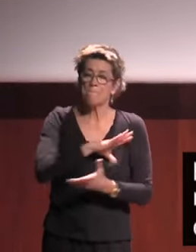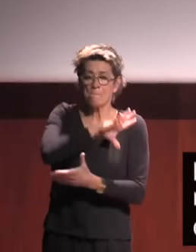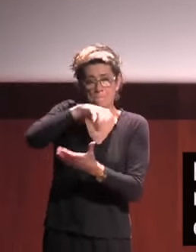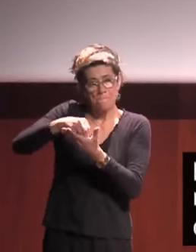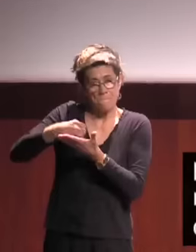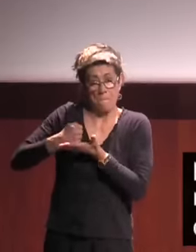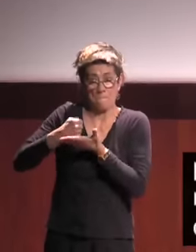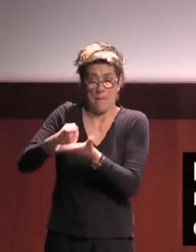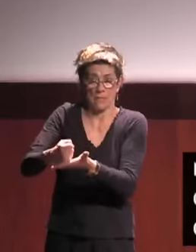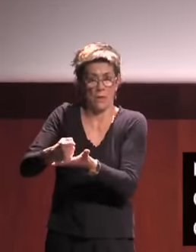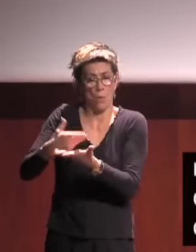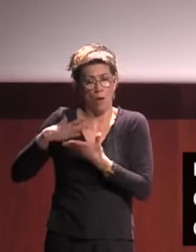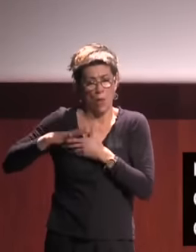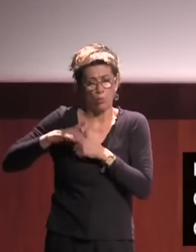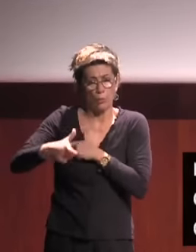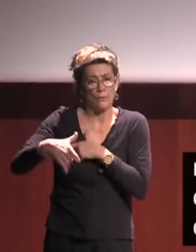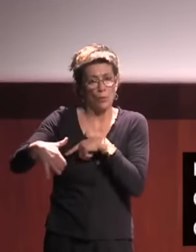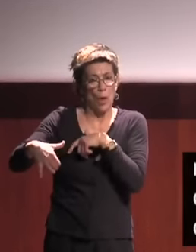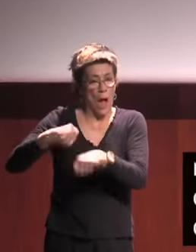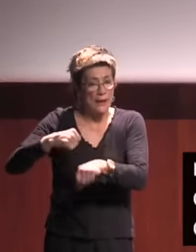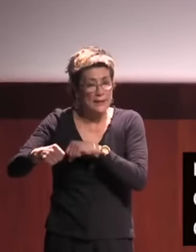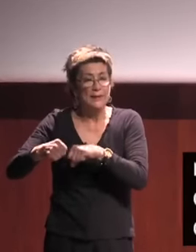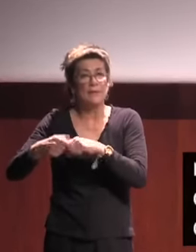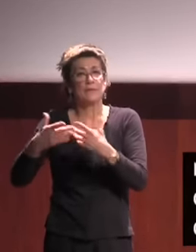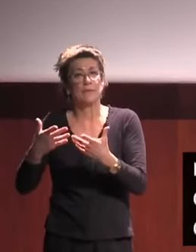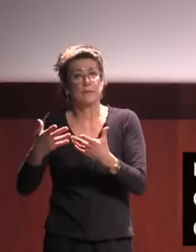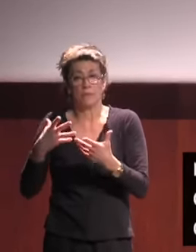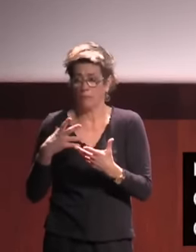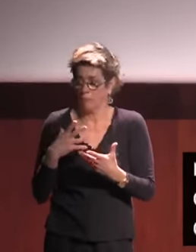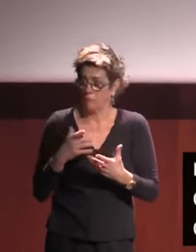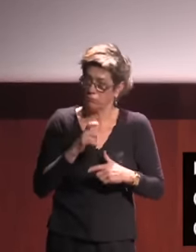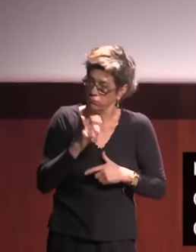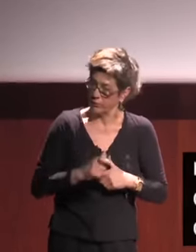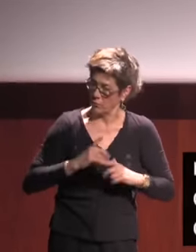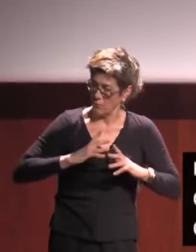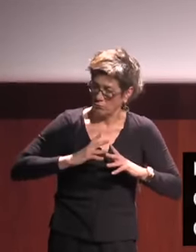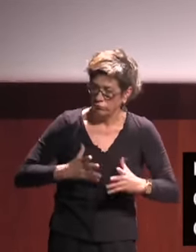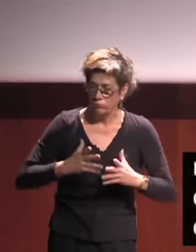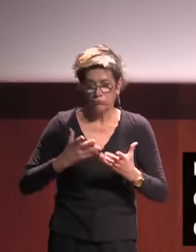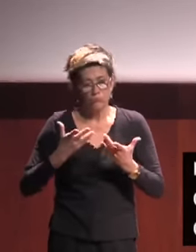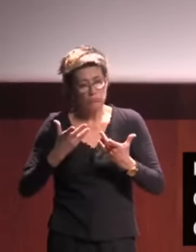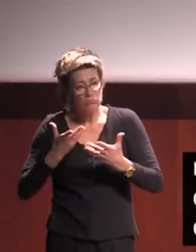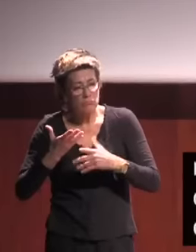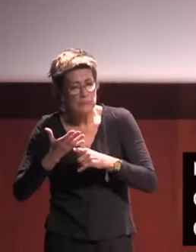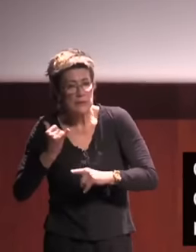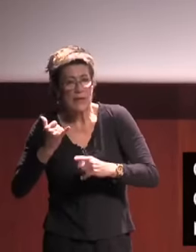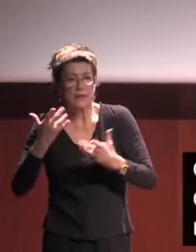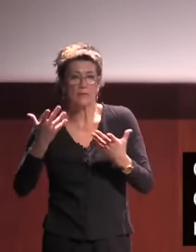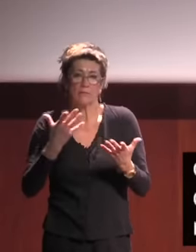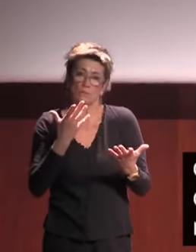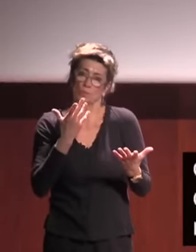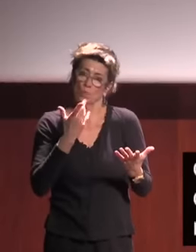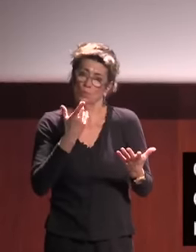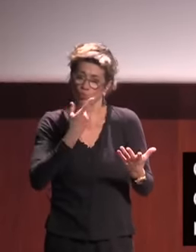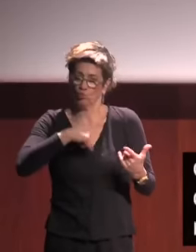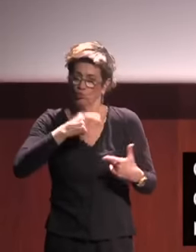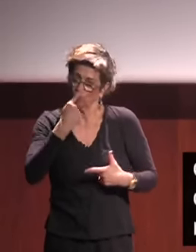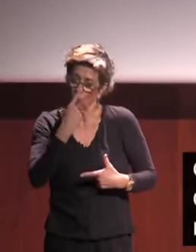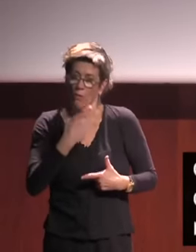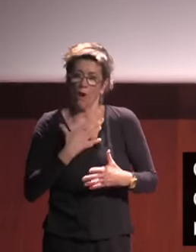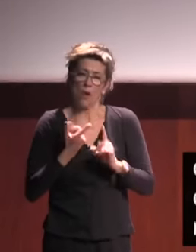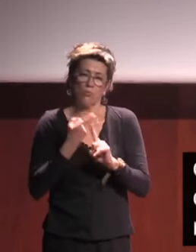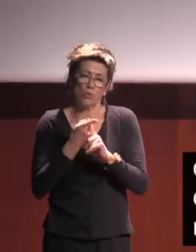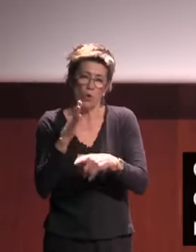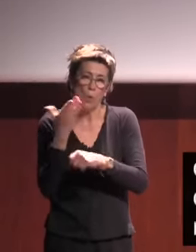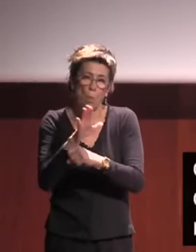patrimonialisation étant un processus actif, mené par des acteurs qui prennent des initiatives, il nous paraissait important de faire connaître la